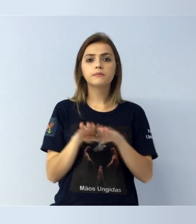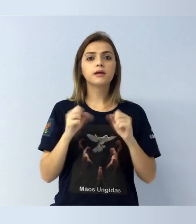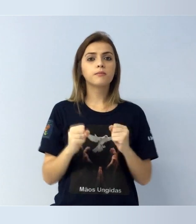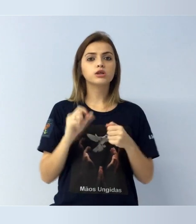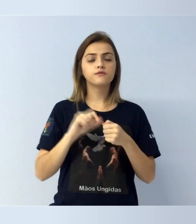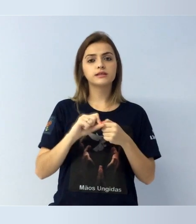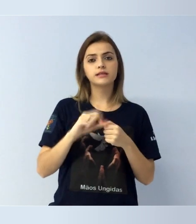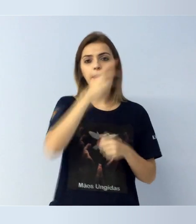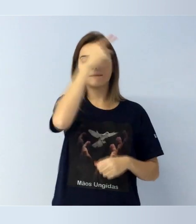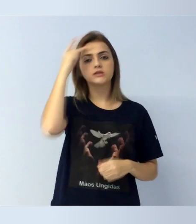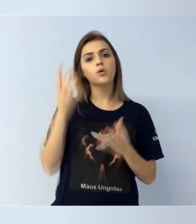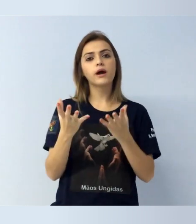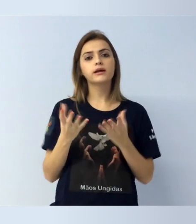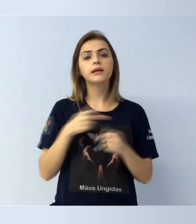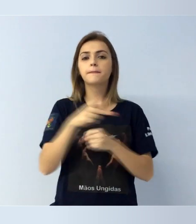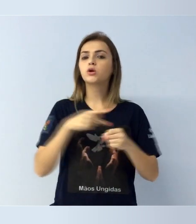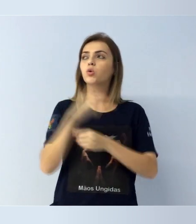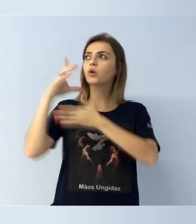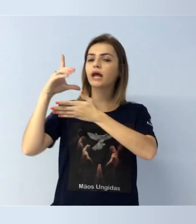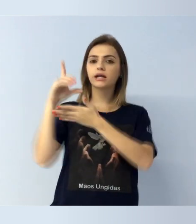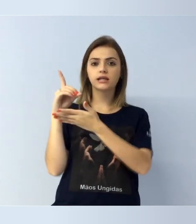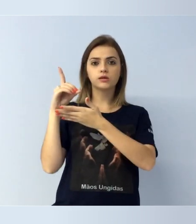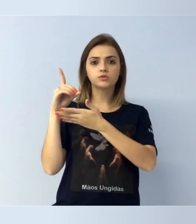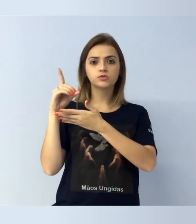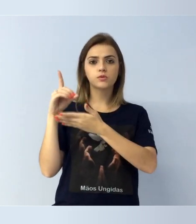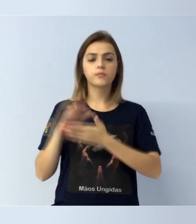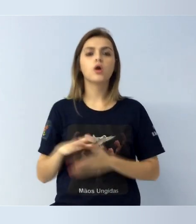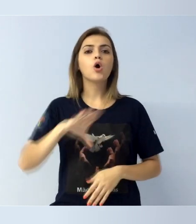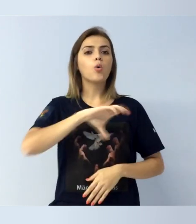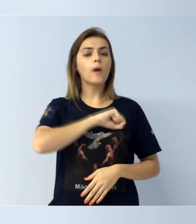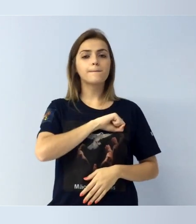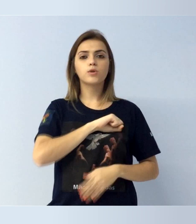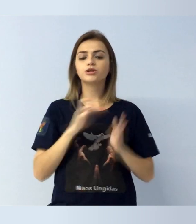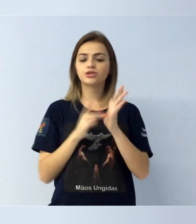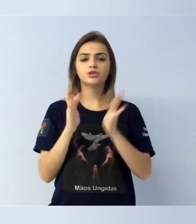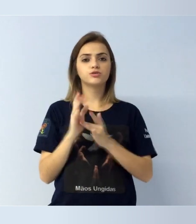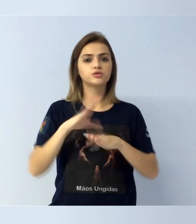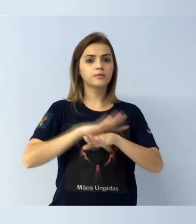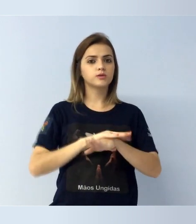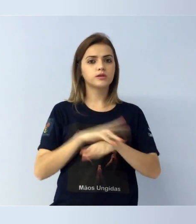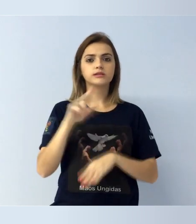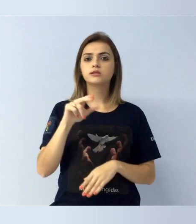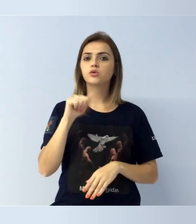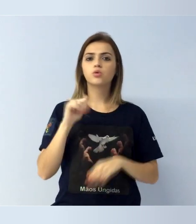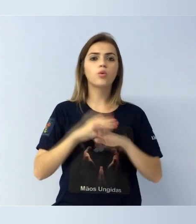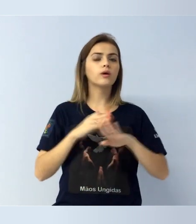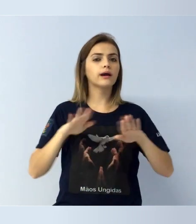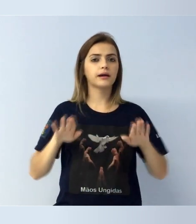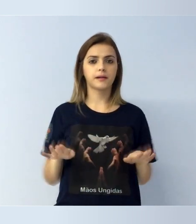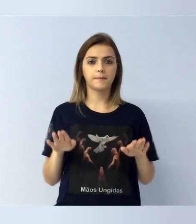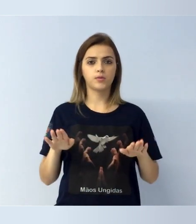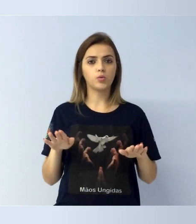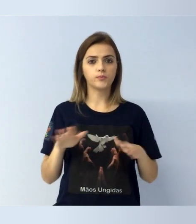busca de Deus, um retorno a Ele. O amor de predileção de Jesus pelos doentes nunca cessou